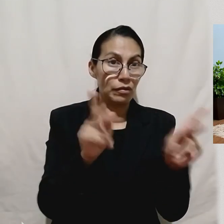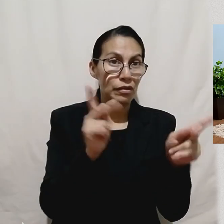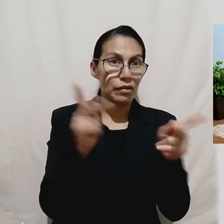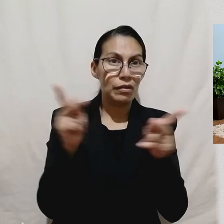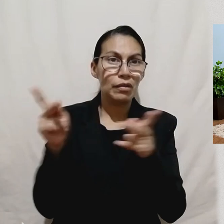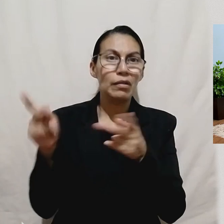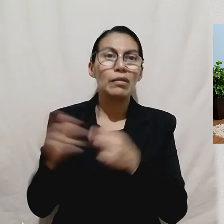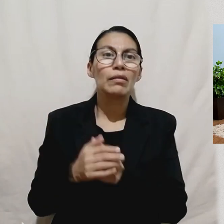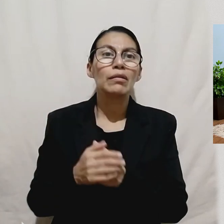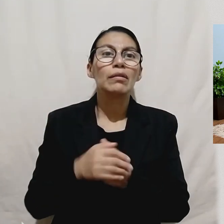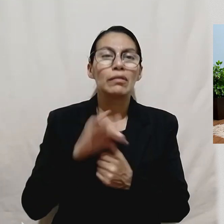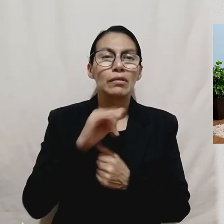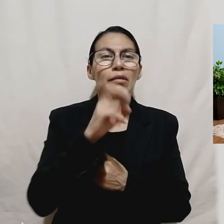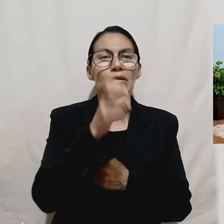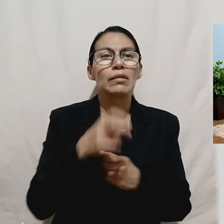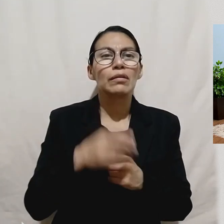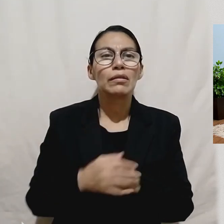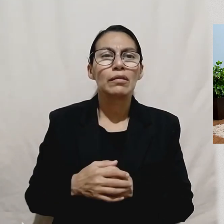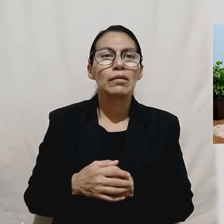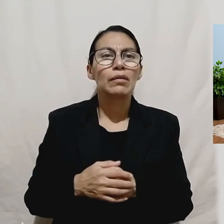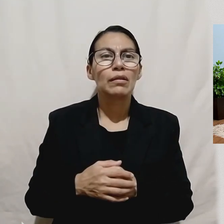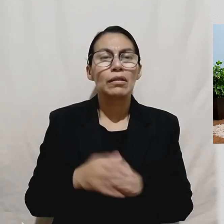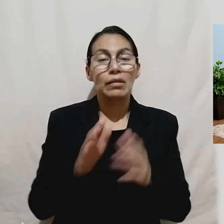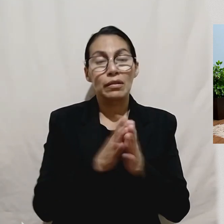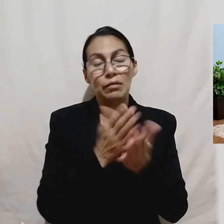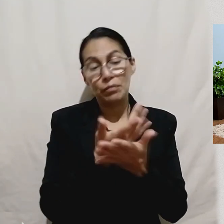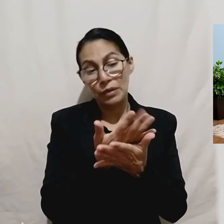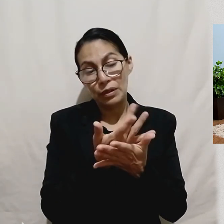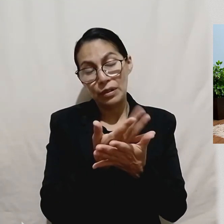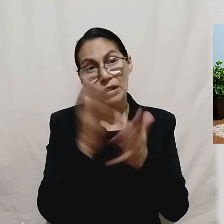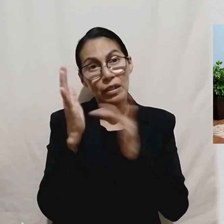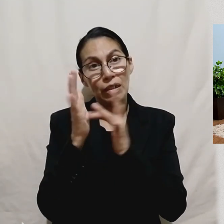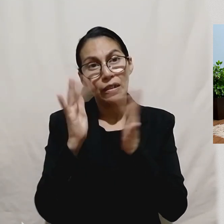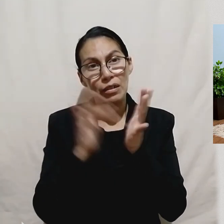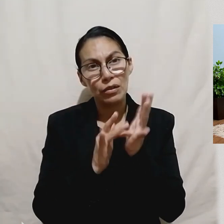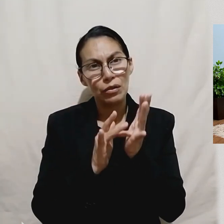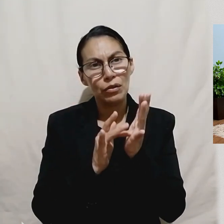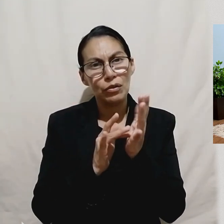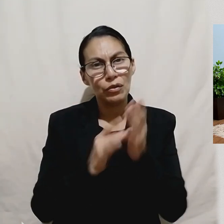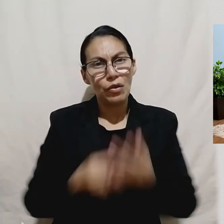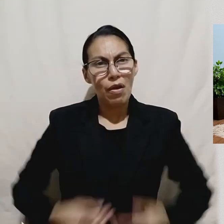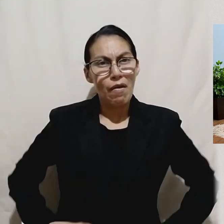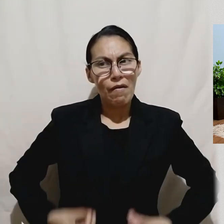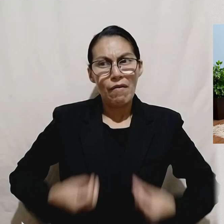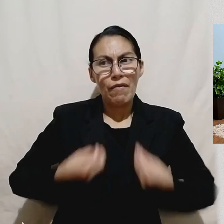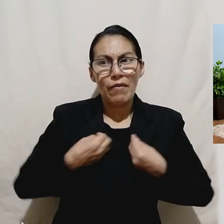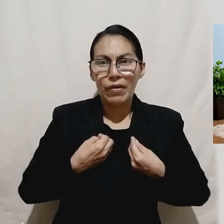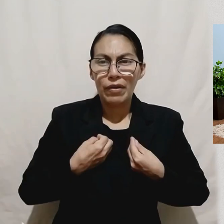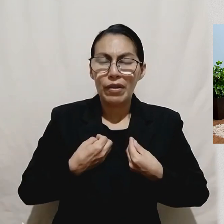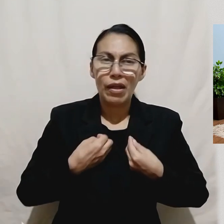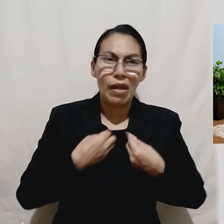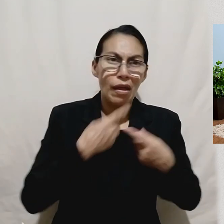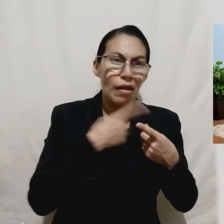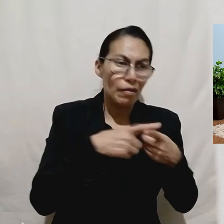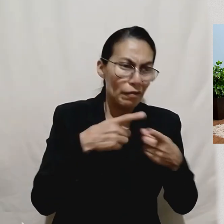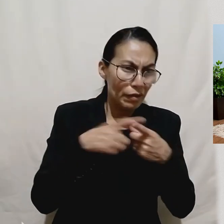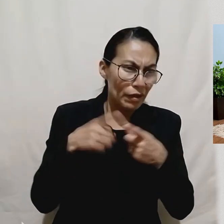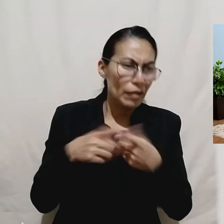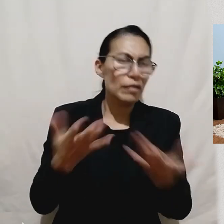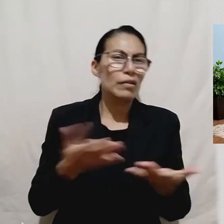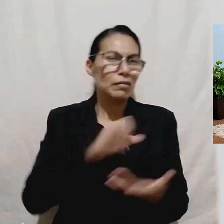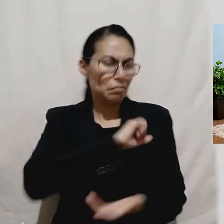vender libros que llevan un mensaje de Esperanza de Jesucristo de estilo de vida saludable